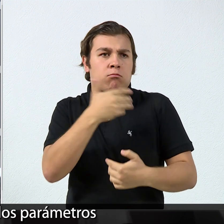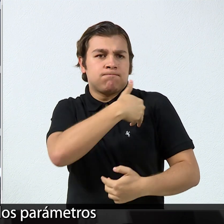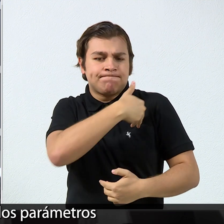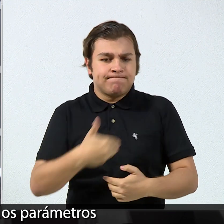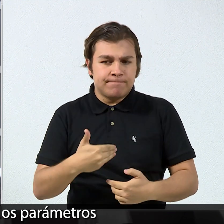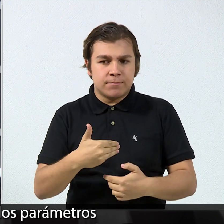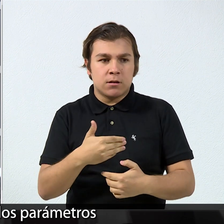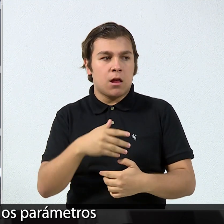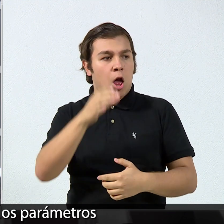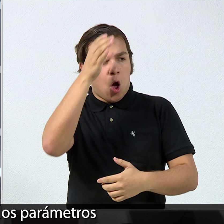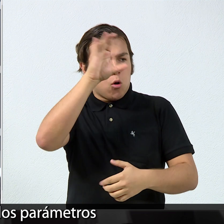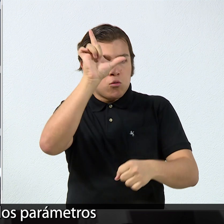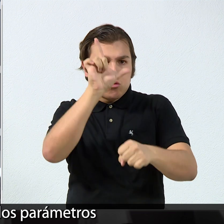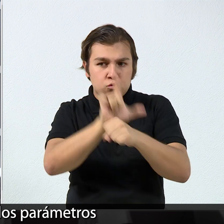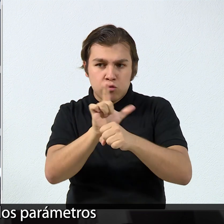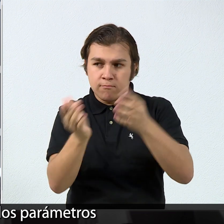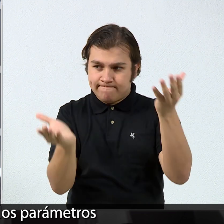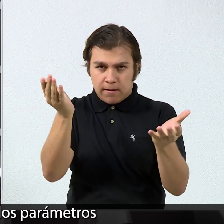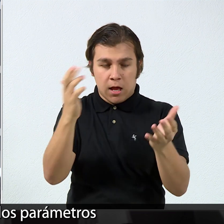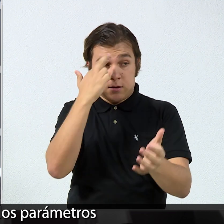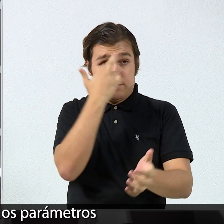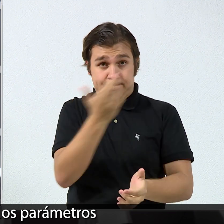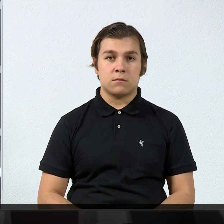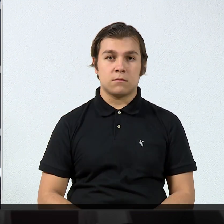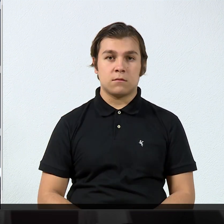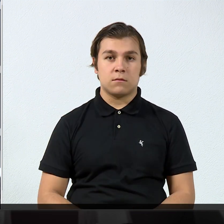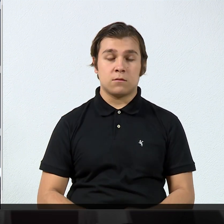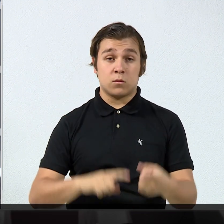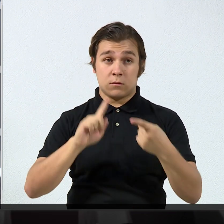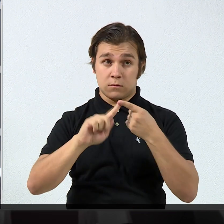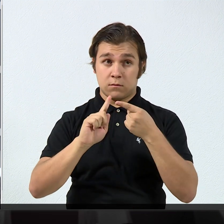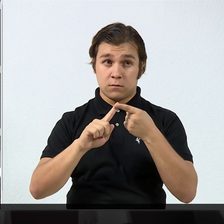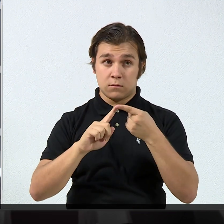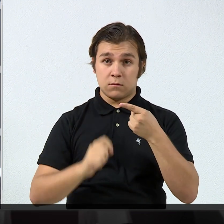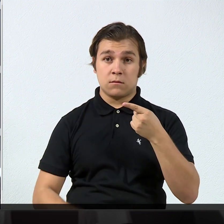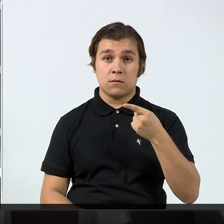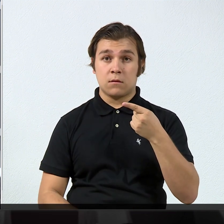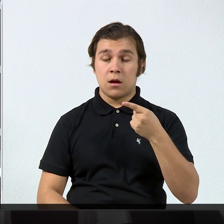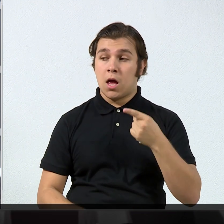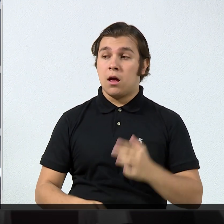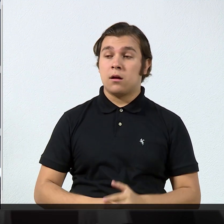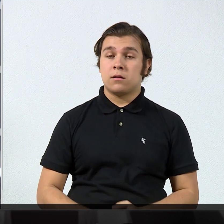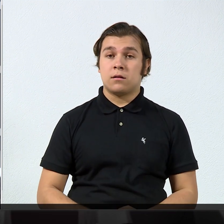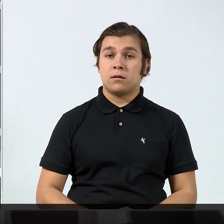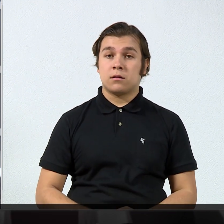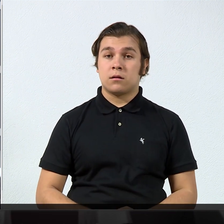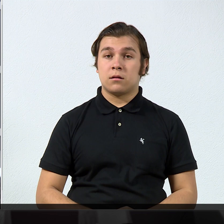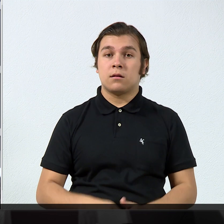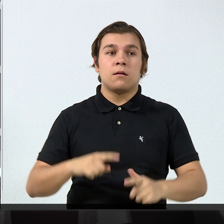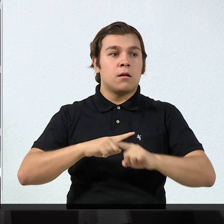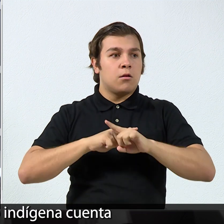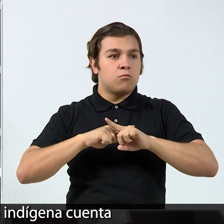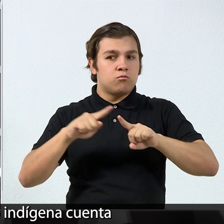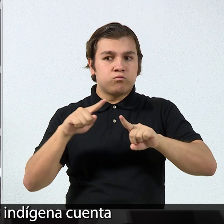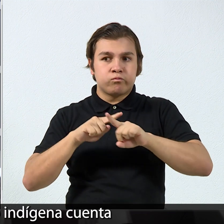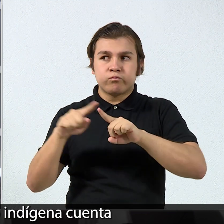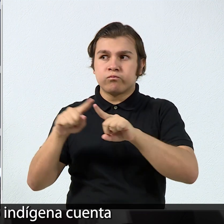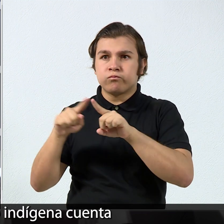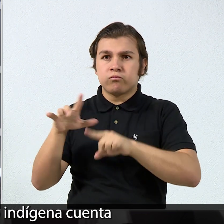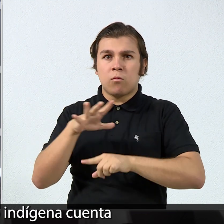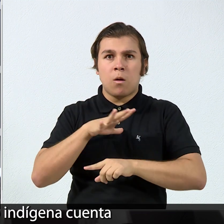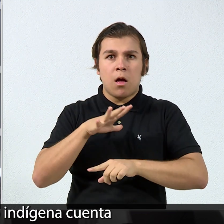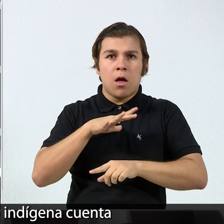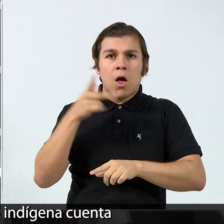de interculturalidad jurídica siguientes. Primero, se habrá de reconocer el pluralismo jurídico y que el